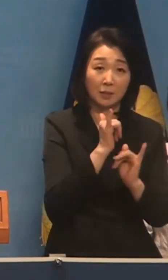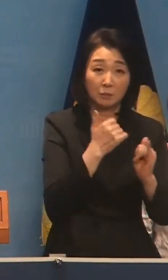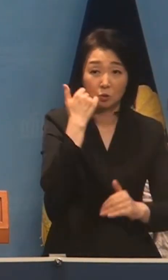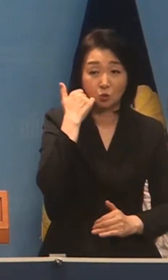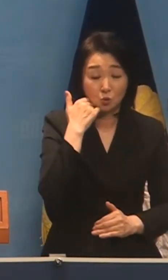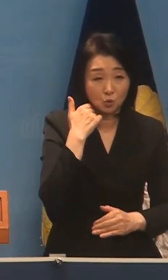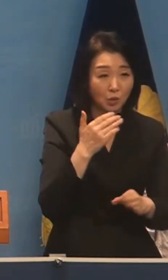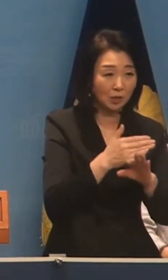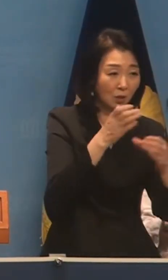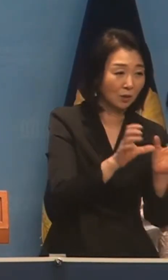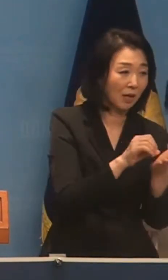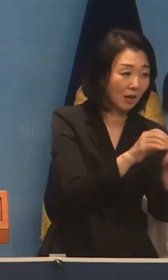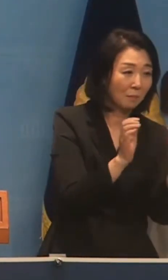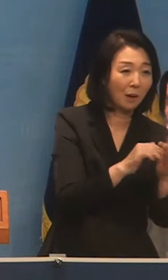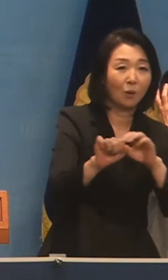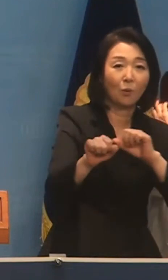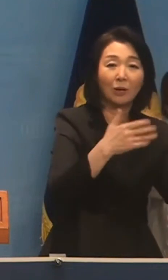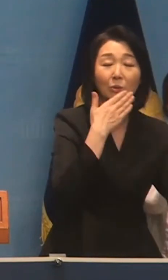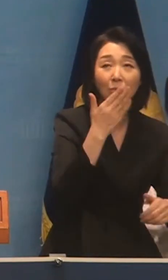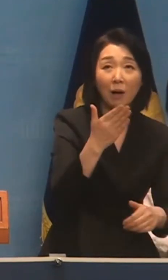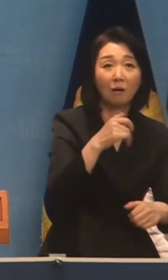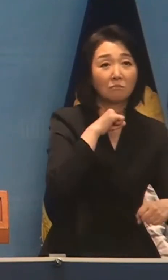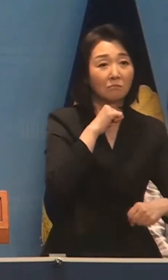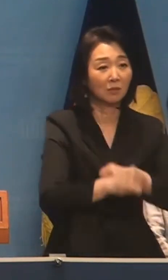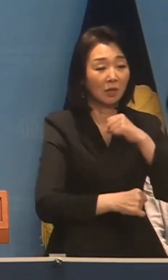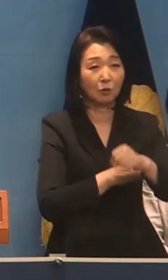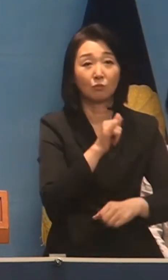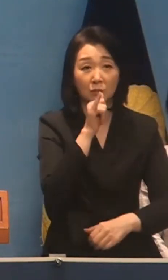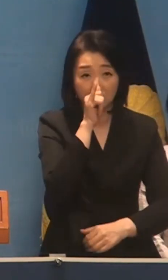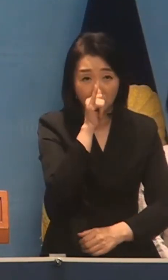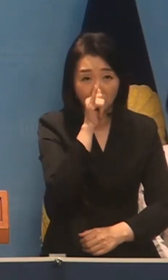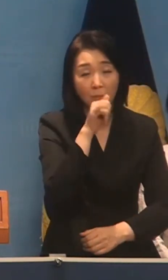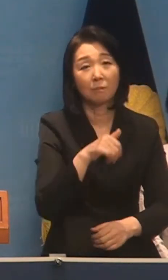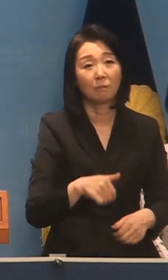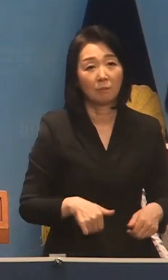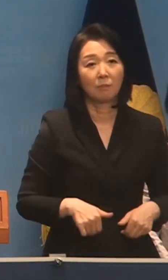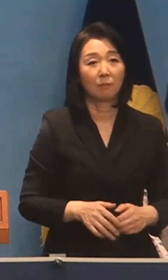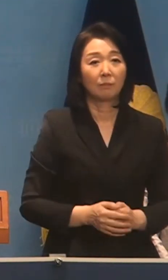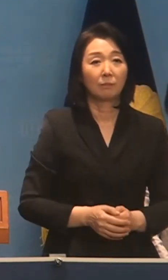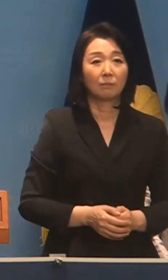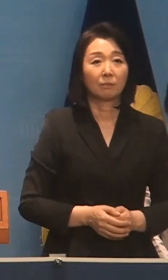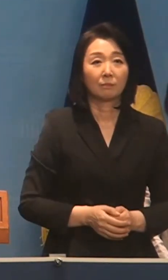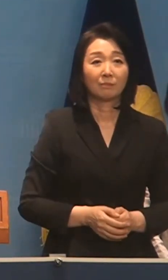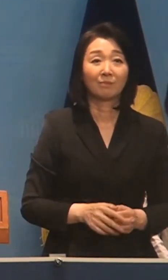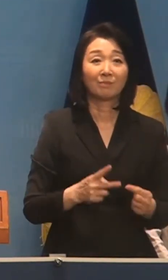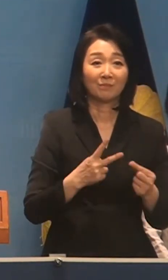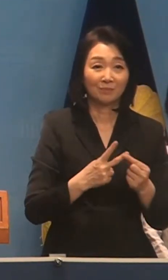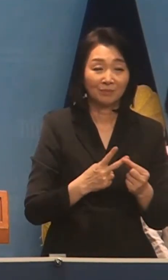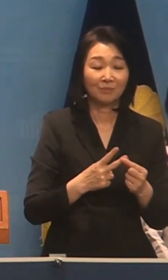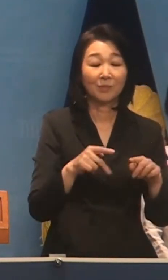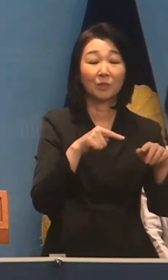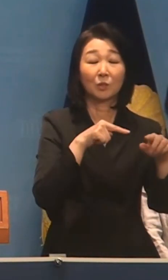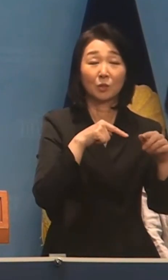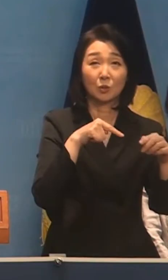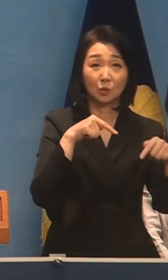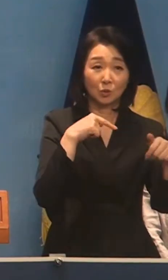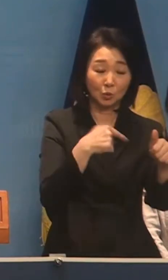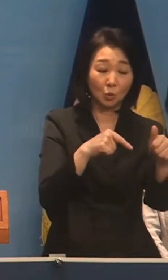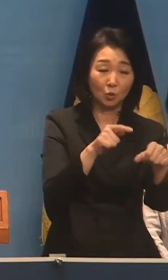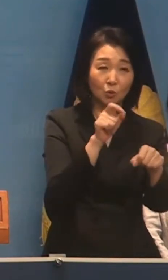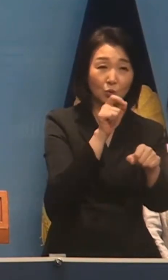누구나 정당에 가입해서 활동할 수 있는 자유가 있어야 합니다. 둘째,